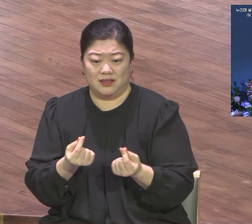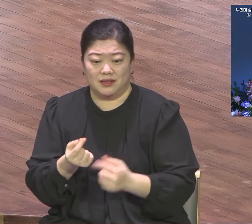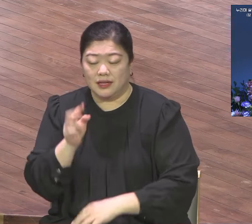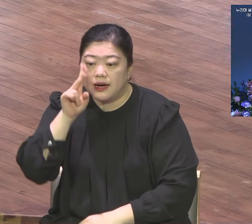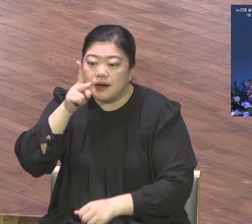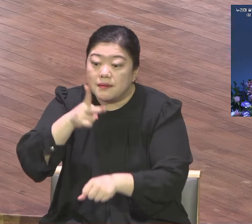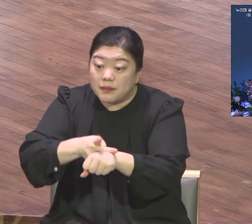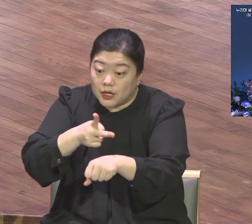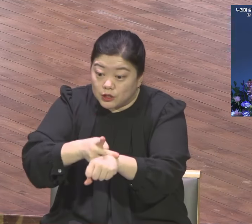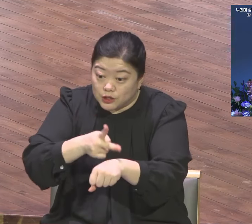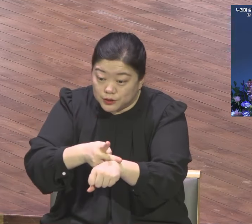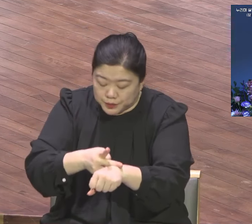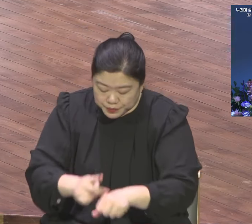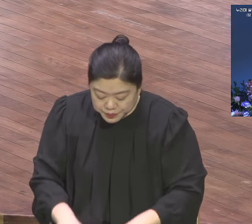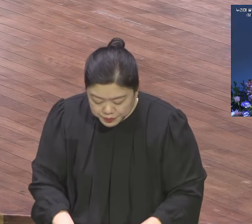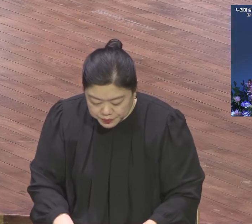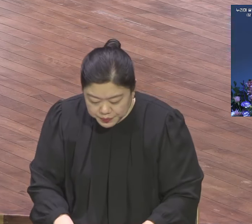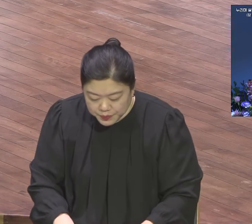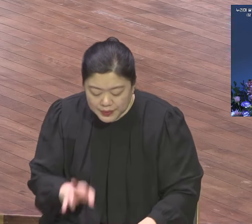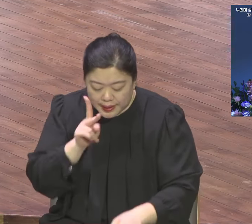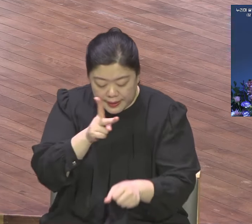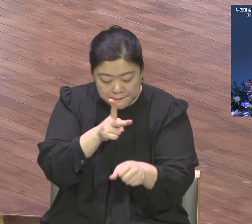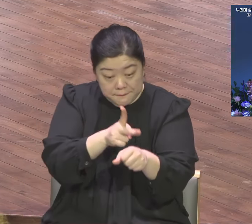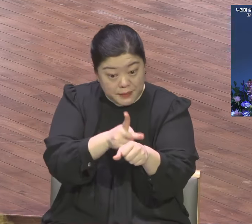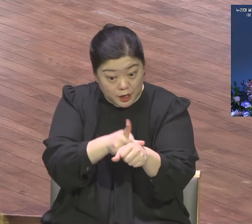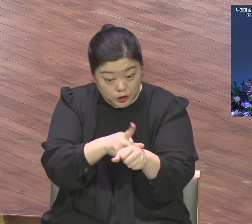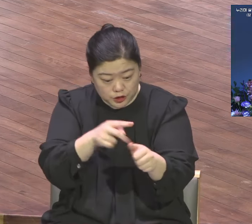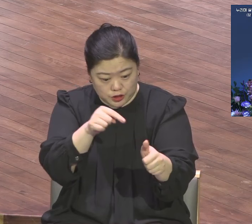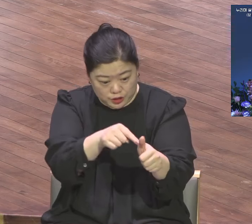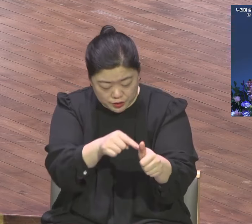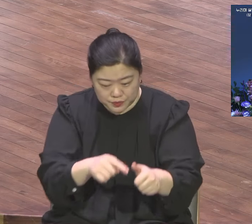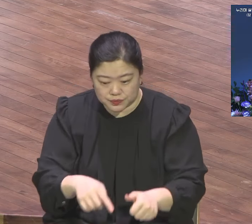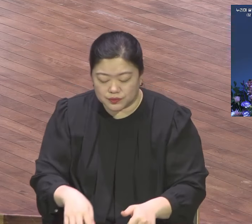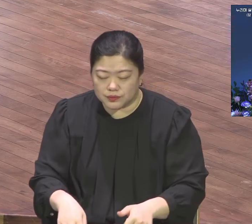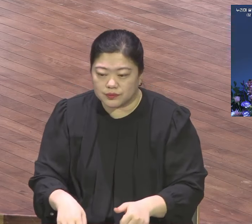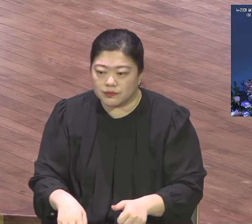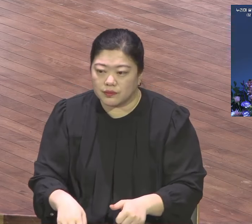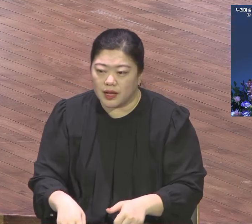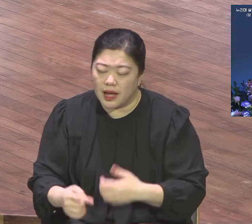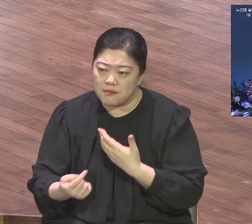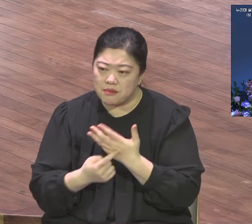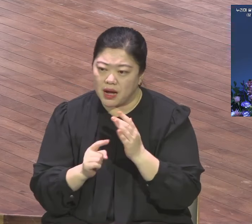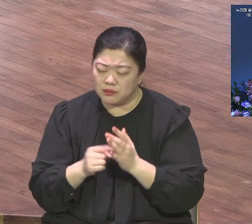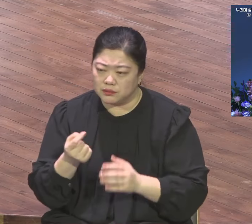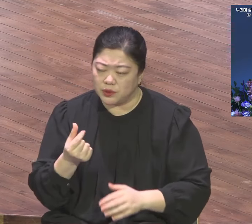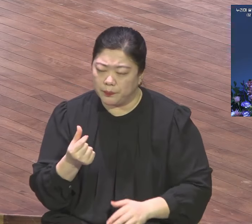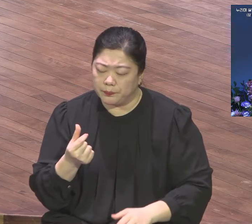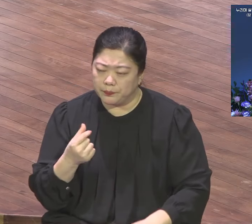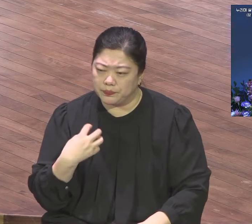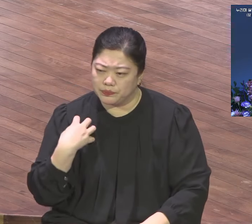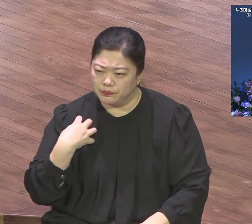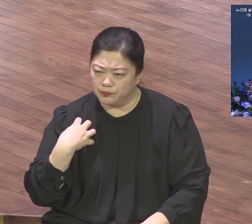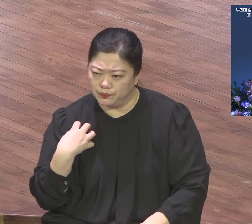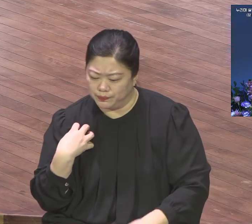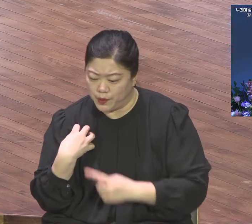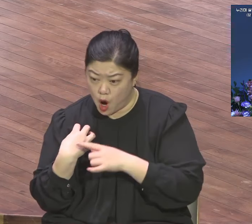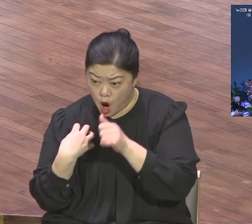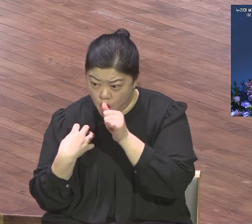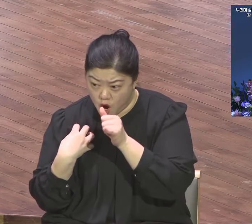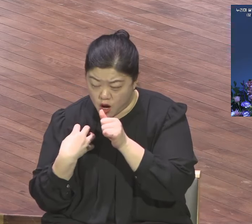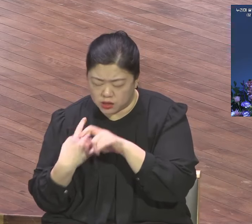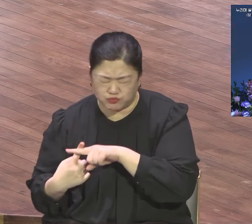바울처럼요 눌리는 부분은요 다 배설물로 다네 배설물. 바울이 예수님